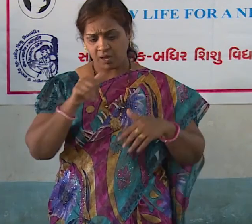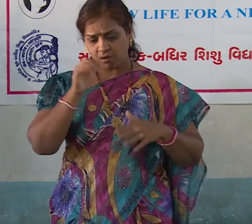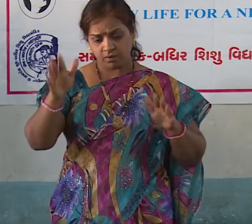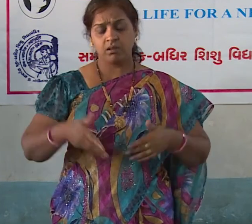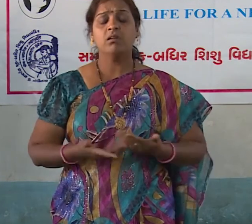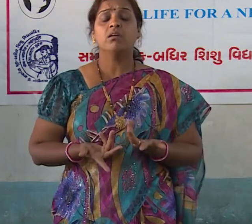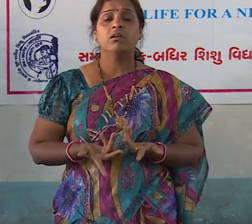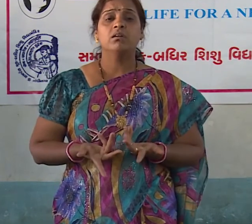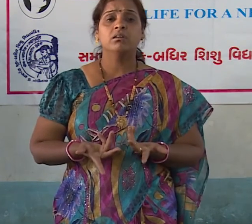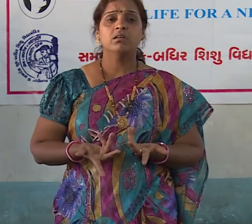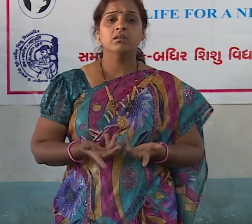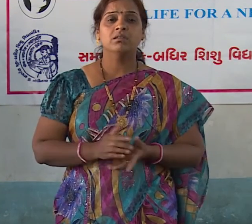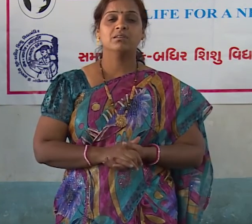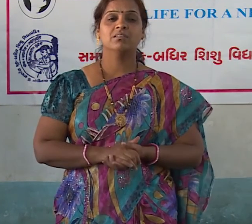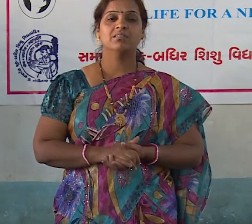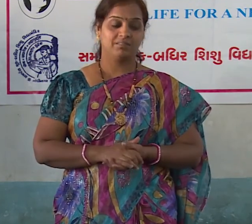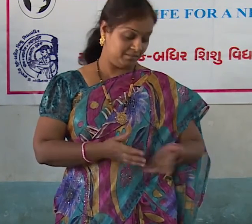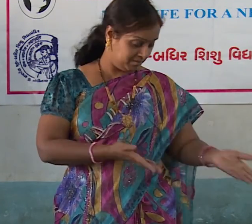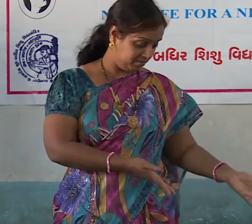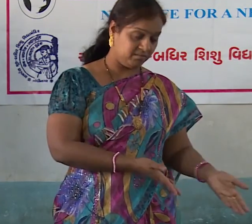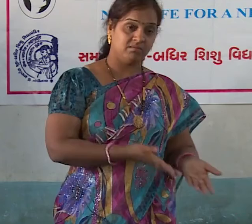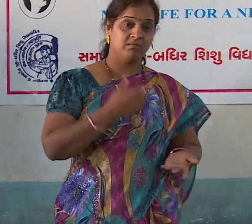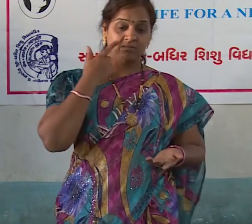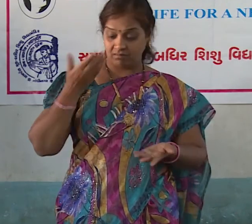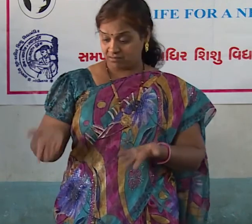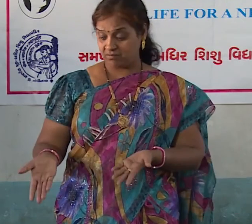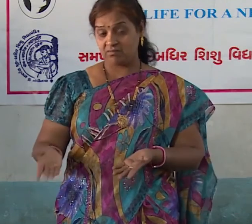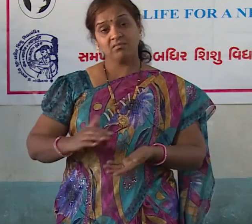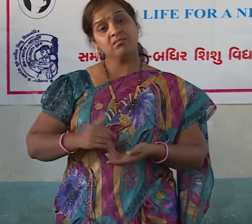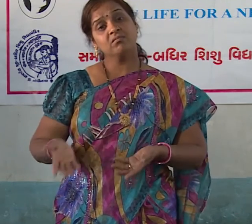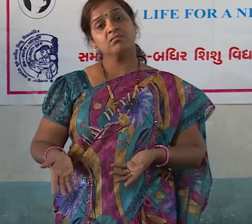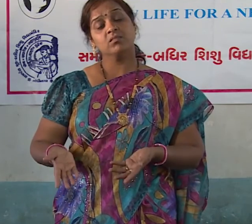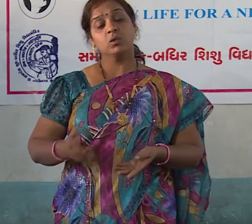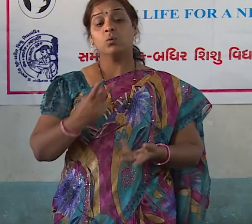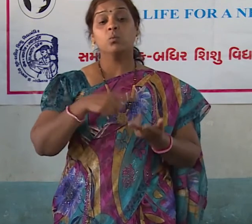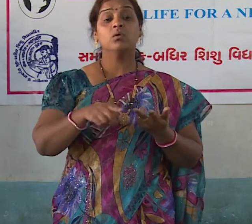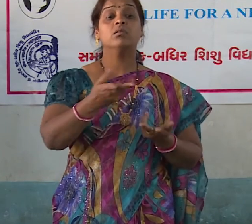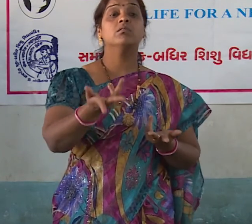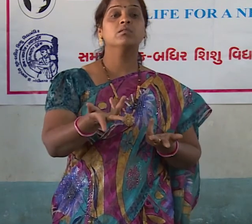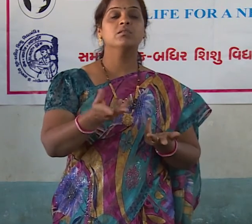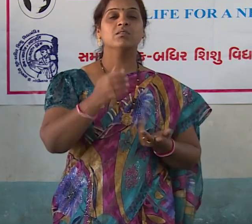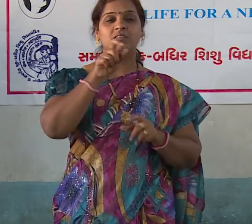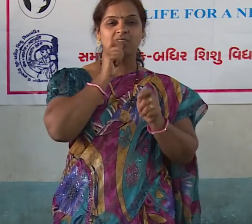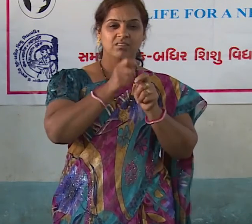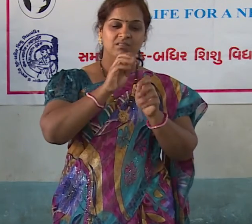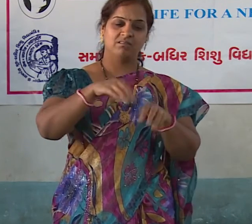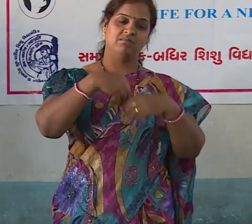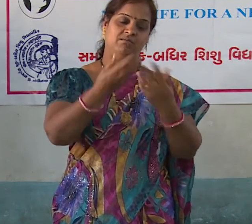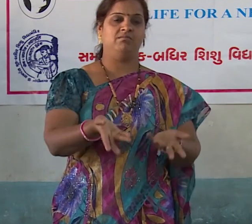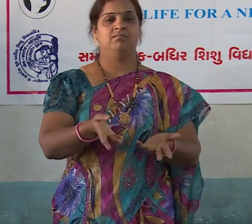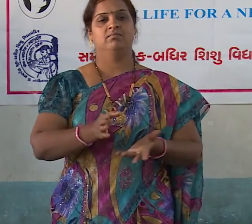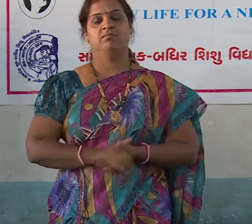अरे मेरा बच्चा। कहता, आपका बच्चा तो ये है खड़ा। तो ये क्या? कहा,